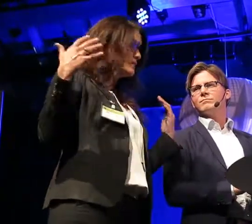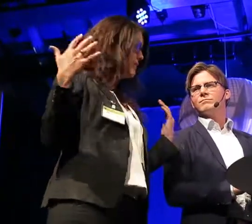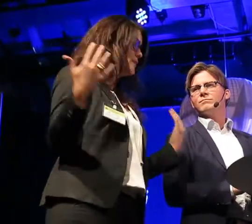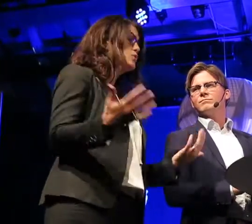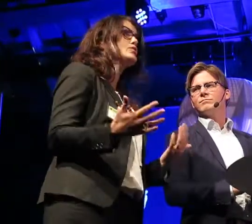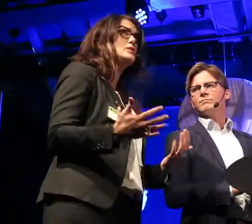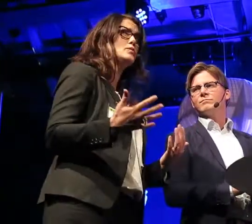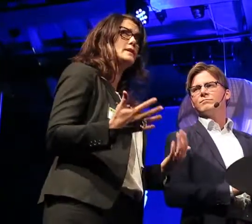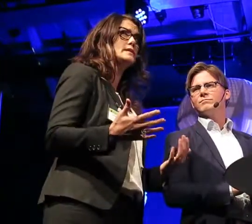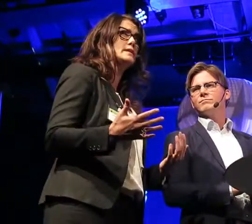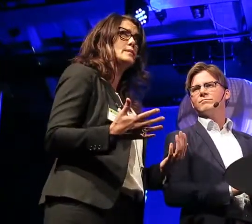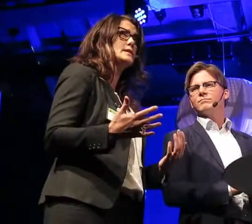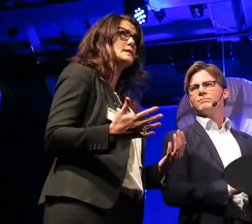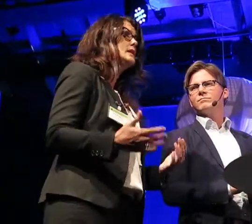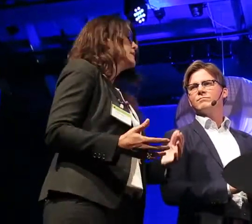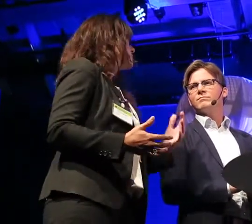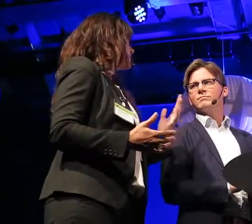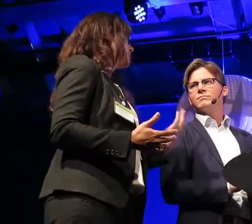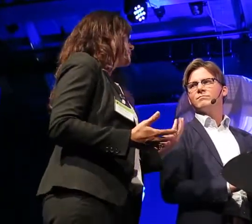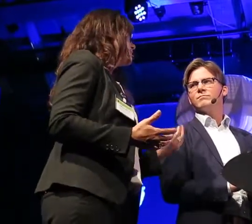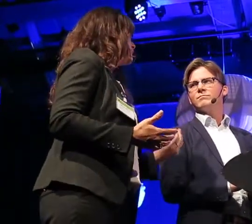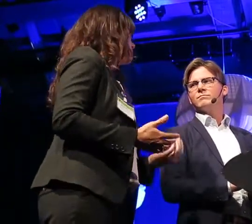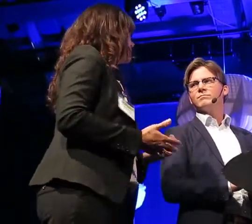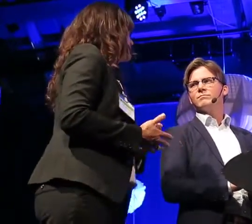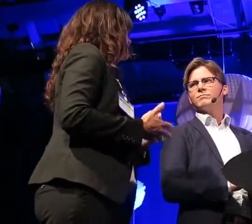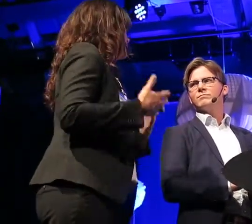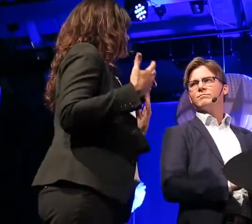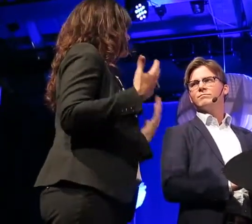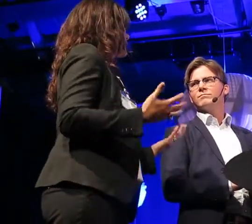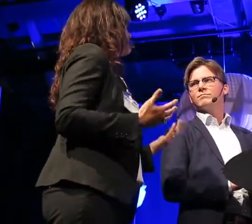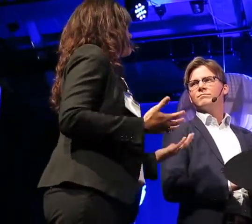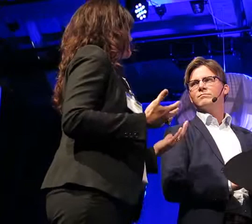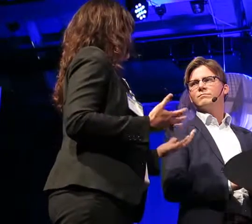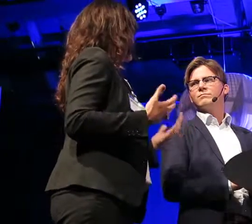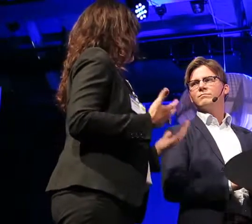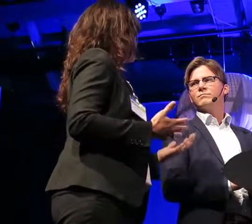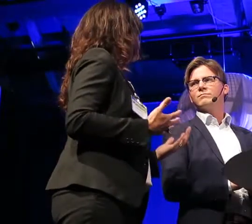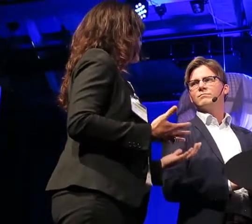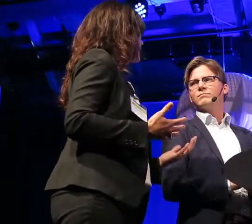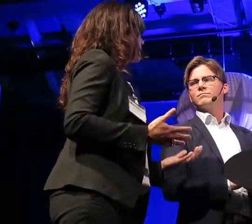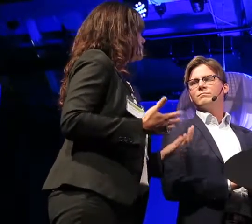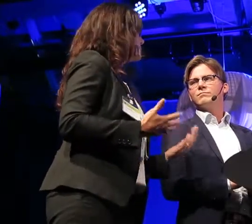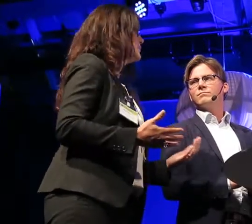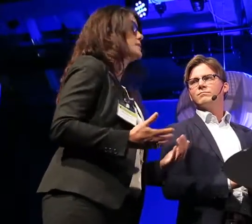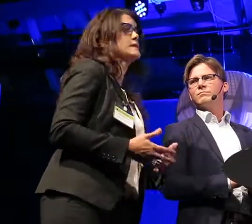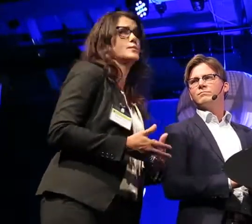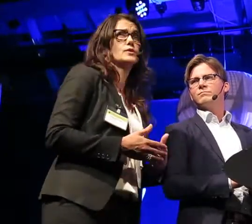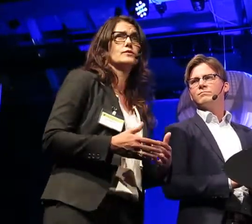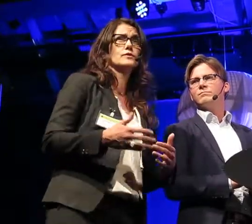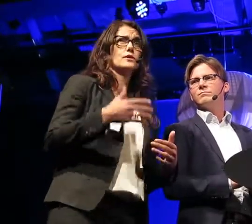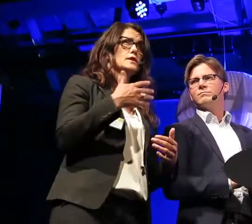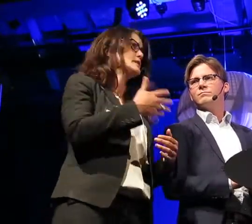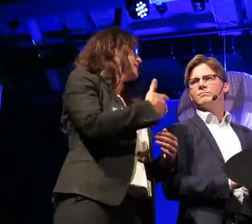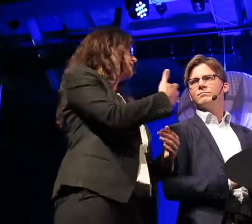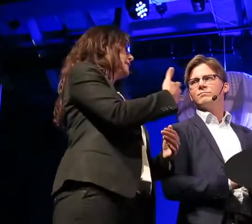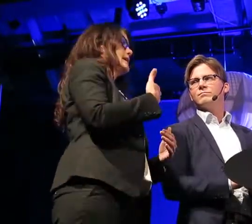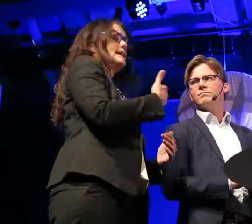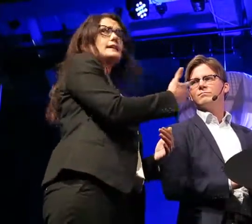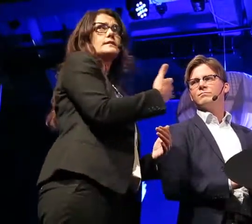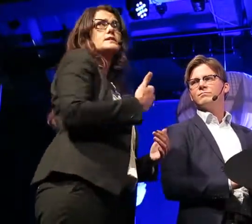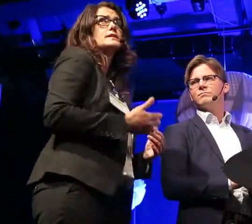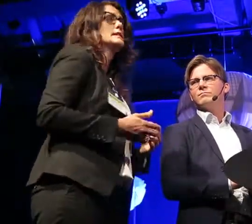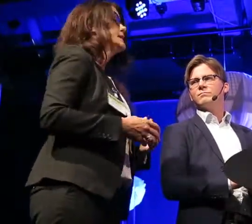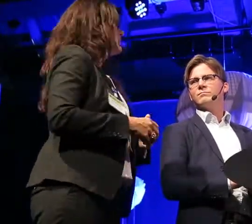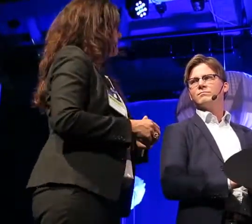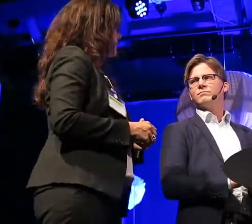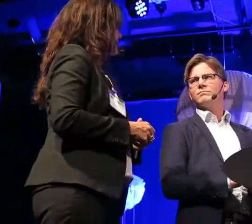så vi måste jobba tillsammans. Centerpartiet och Folkpartiet kommer ju med en del bra förslag nu, absolut, i sina budgetförslag. Jag har inte sett det